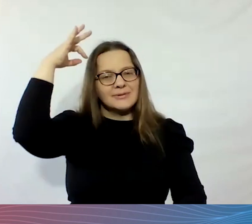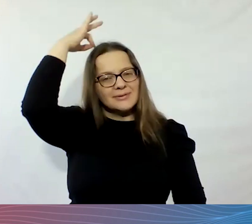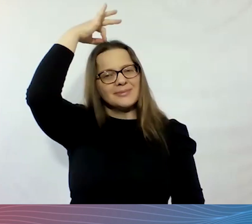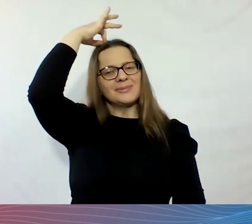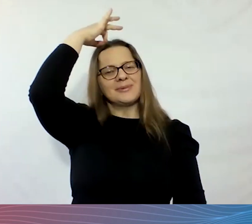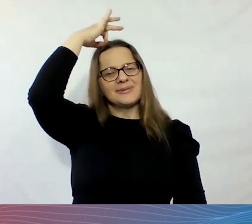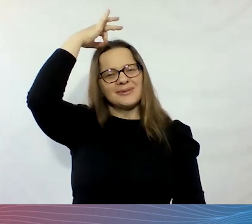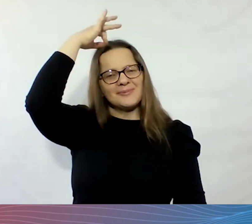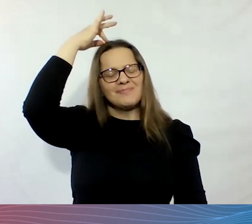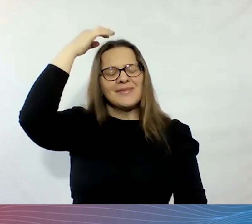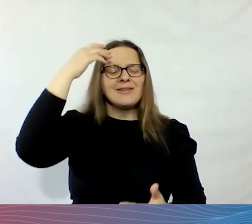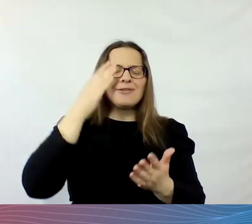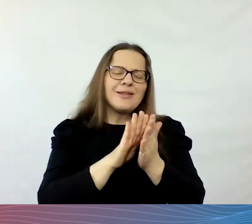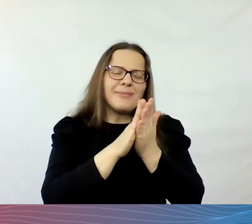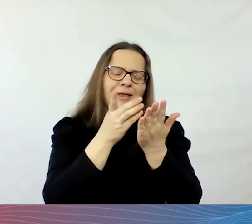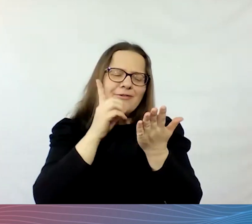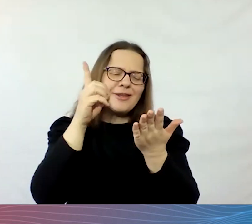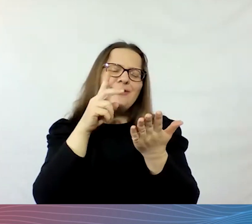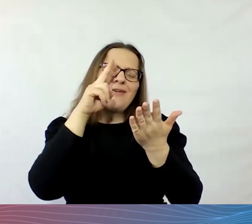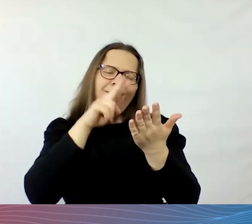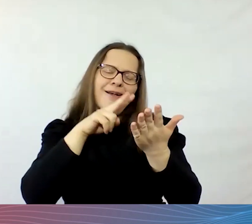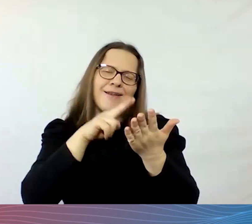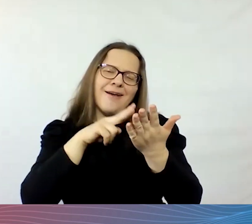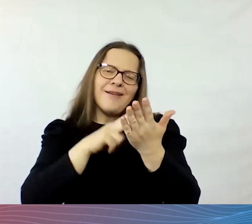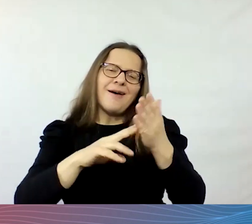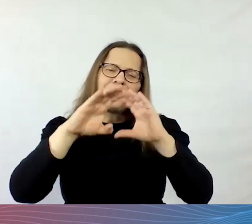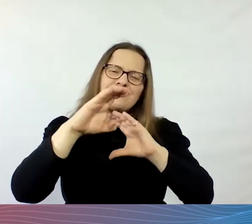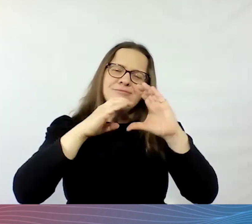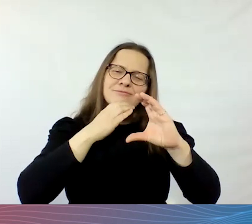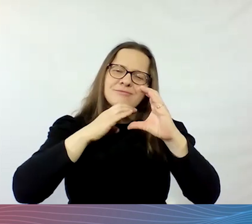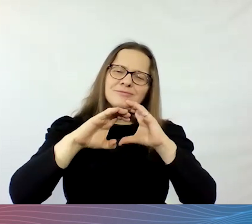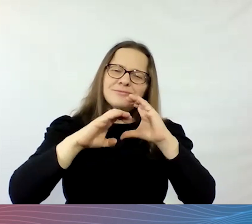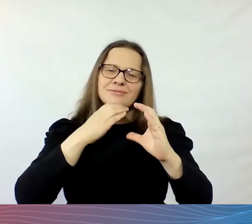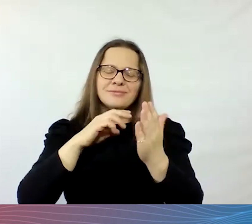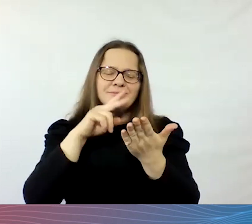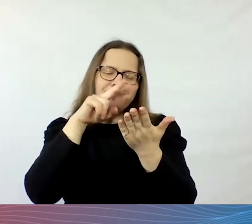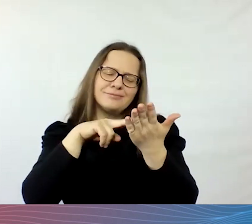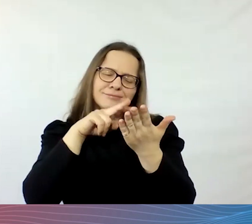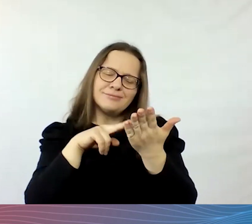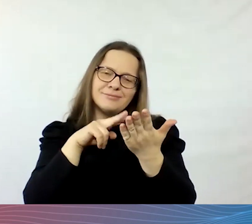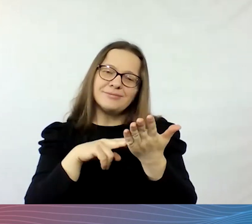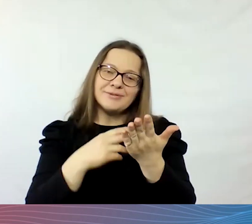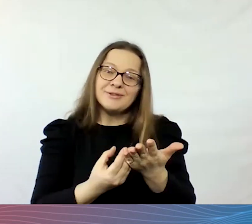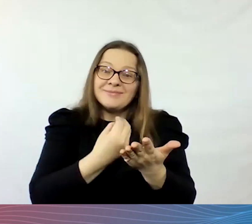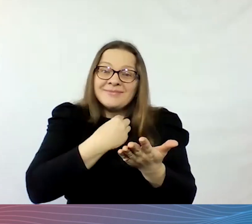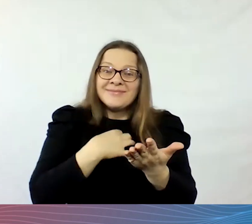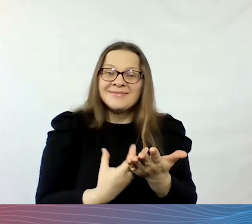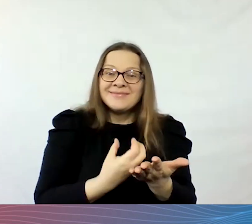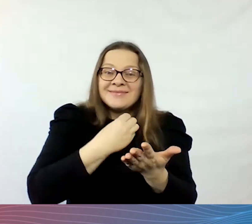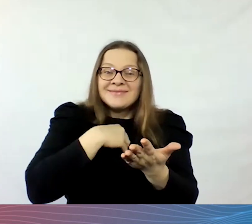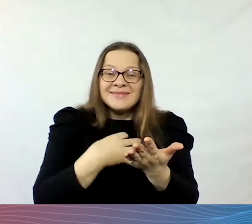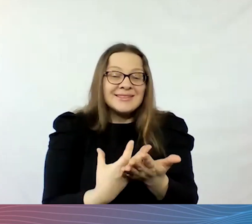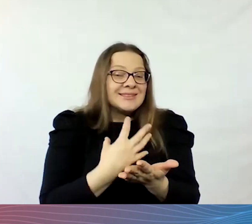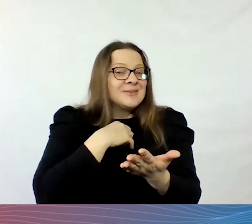na imersão, você parece que está imerso no espírito e produz em você um tipo de andar que você não